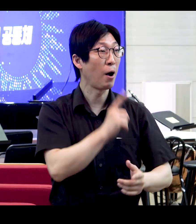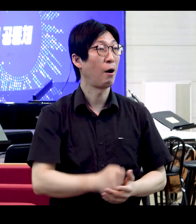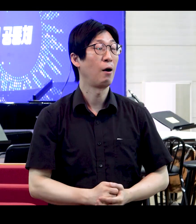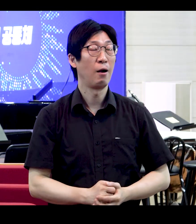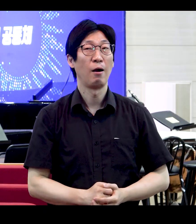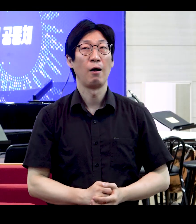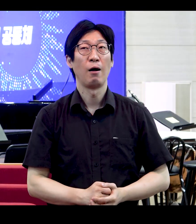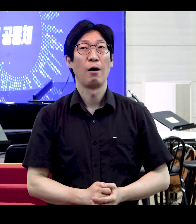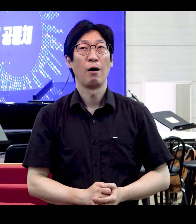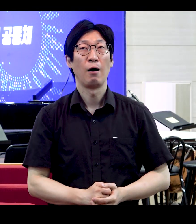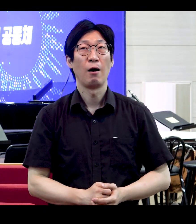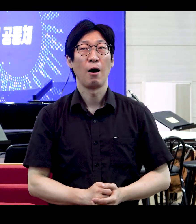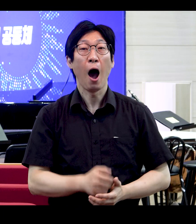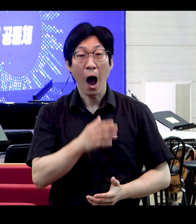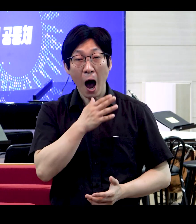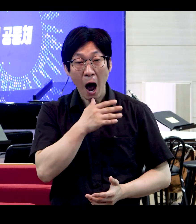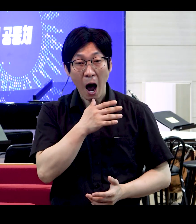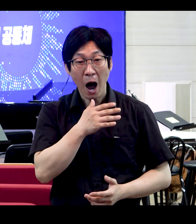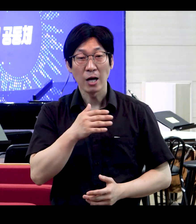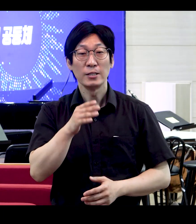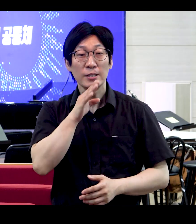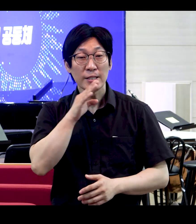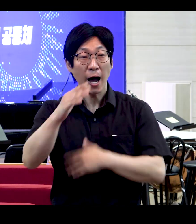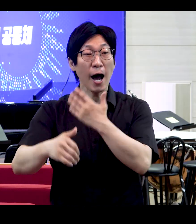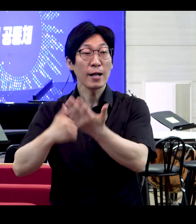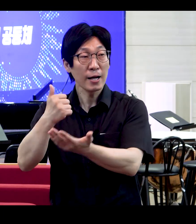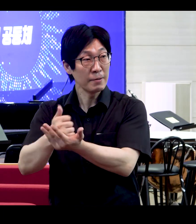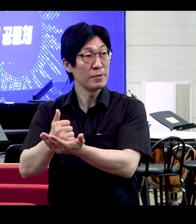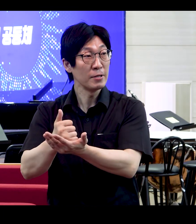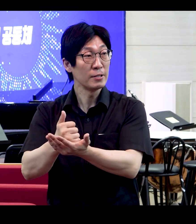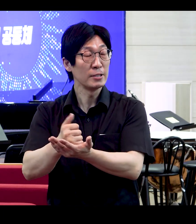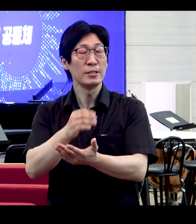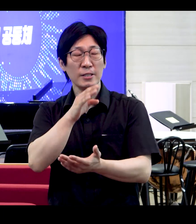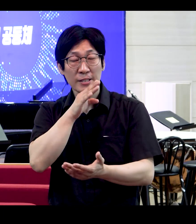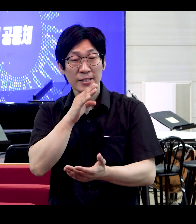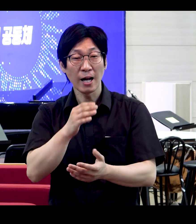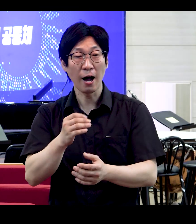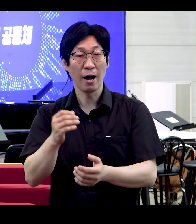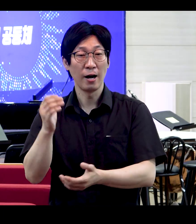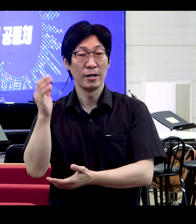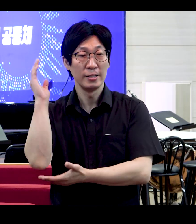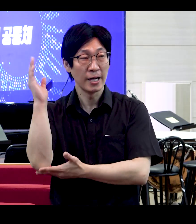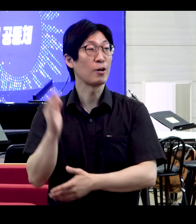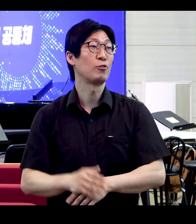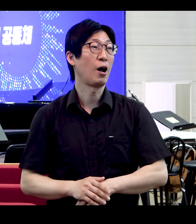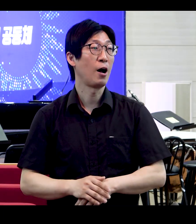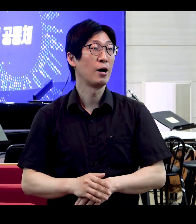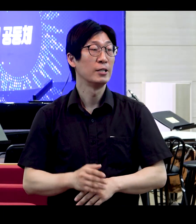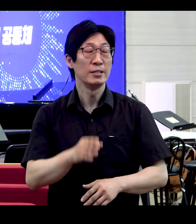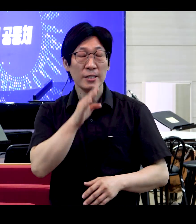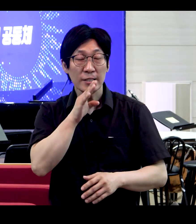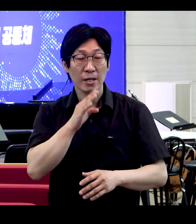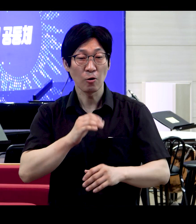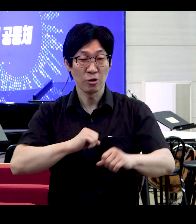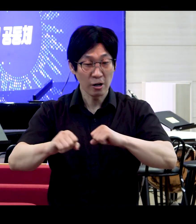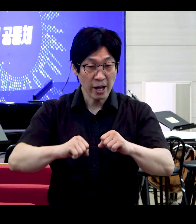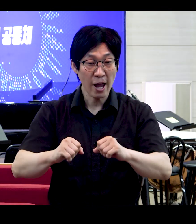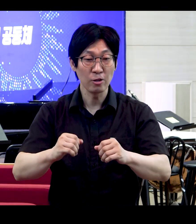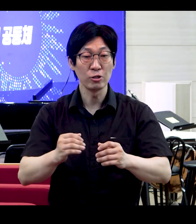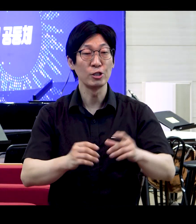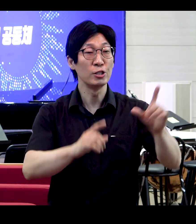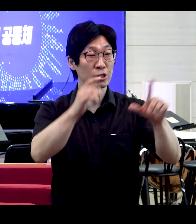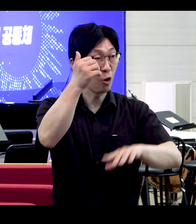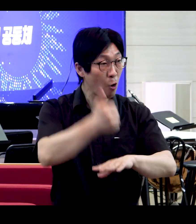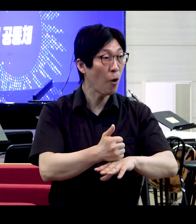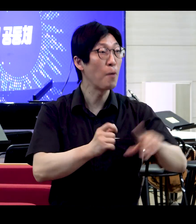말씀은 지어낸 어떤 그런 전설이라든가 사람이 만든 이야기가 아니라는 거예요. 분명한 사실이라는